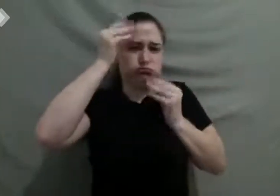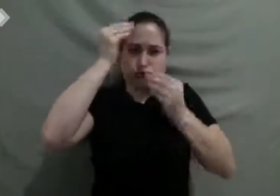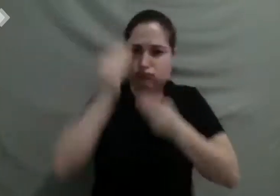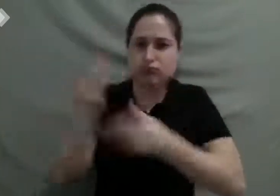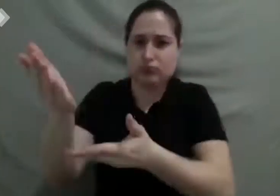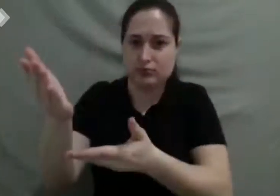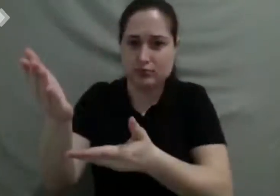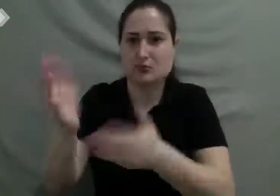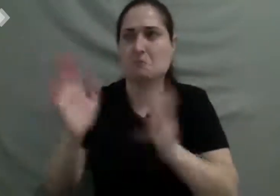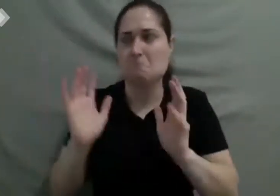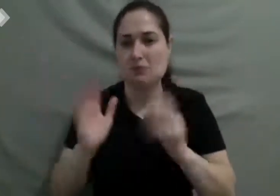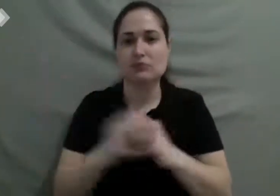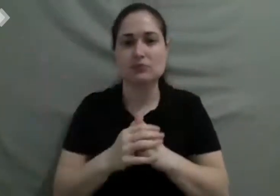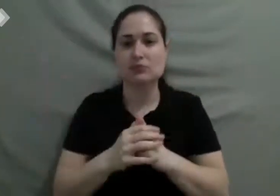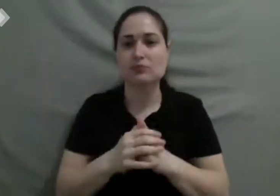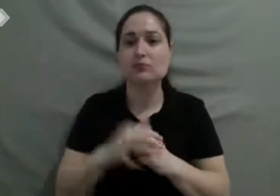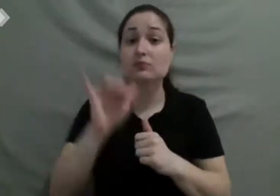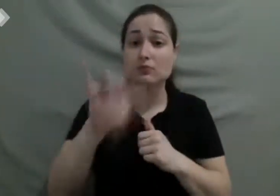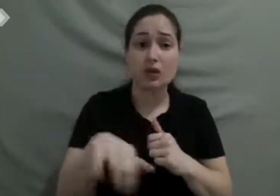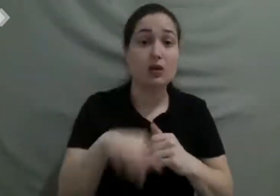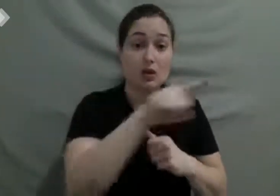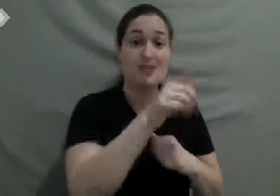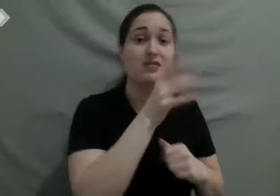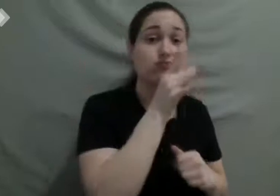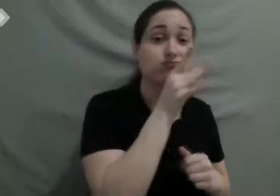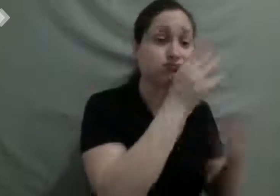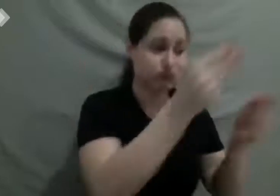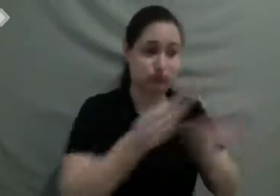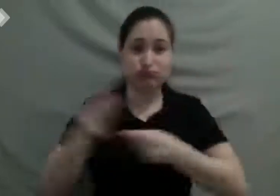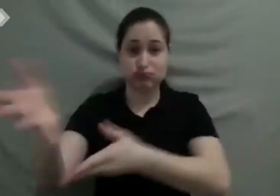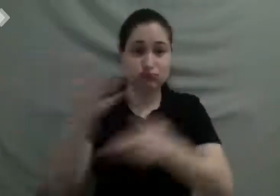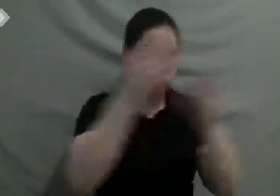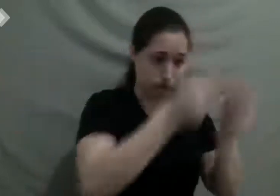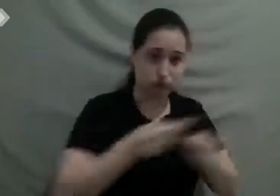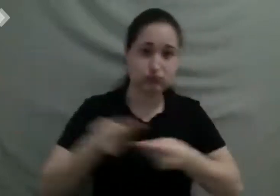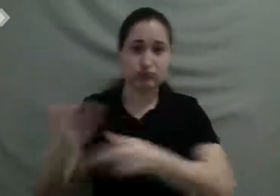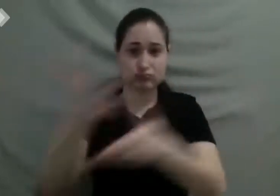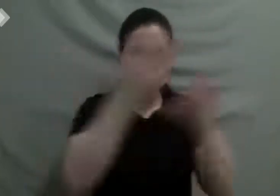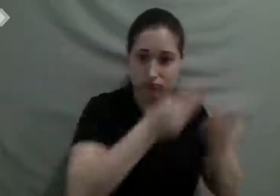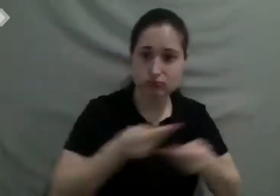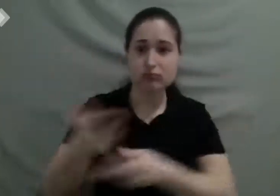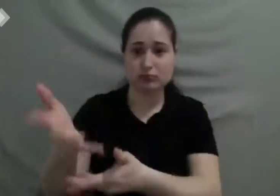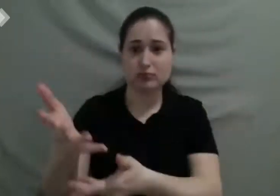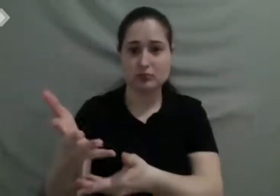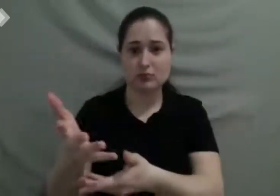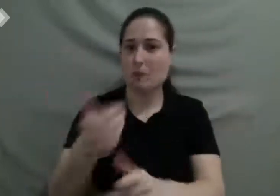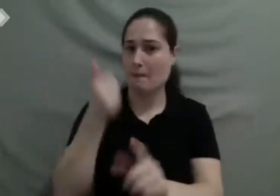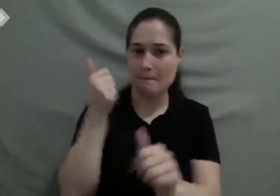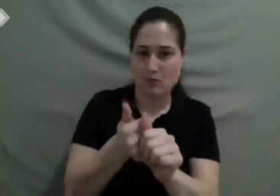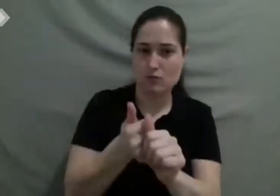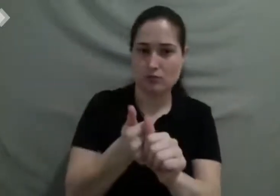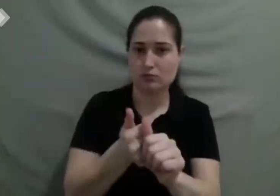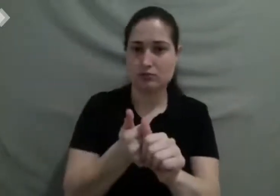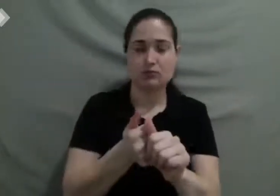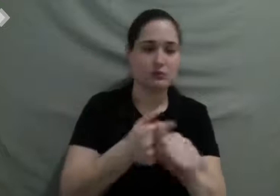Descifra el mensaje. Bueno, él está transmitiendo lo mismo que está diciendo Alisa. Le está diciendo lo mismo en lengua de señas